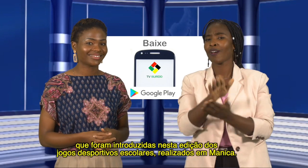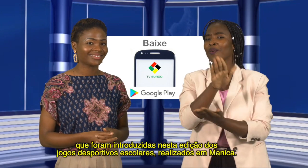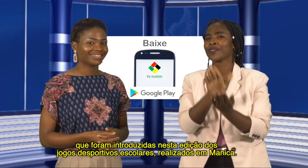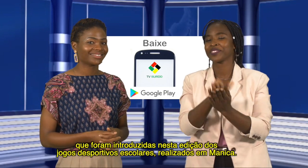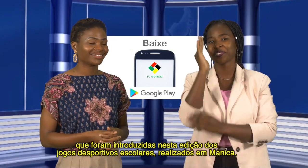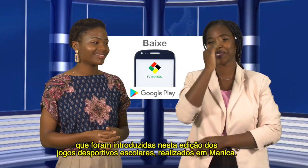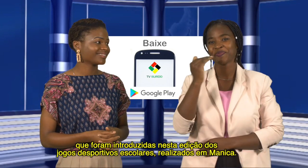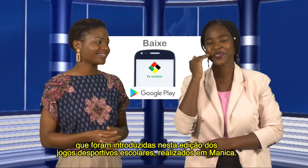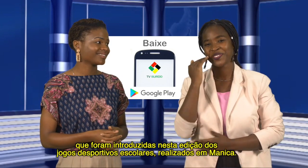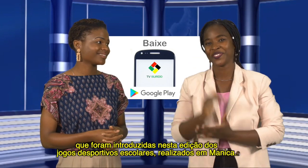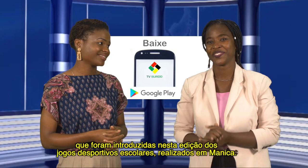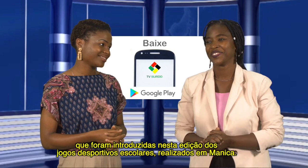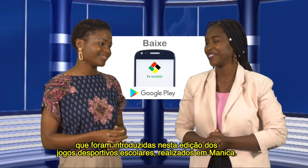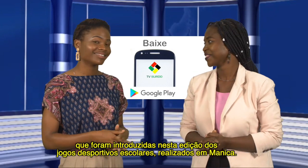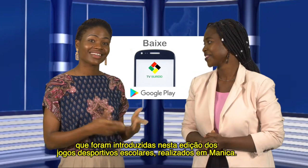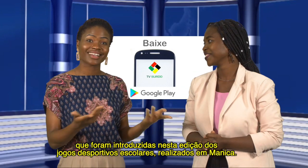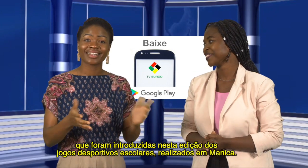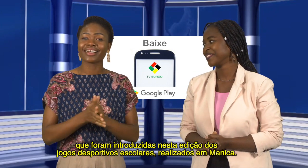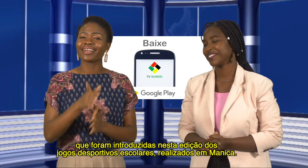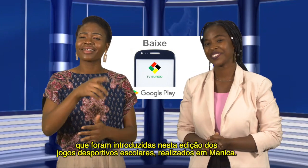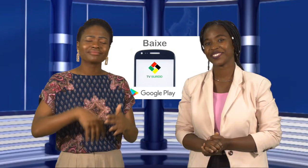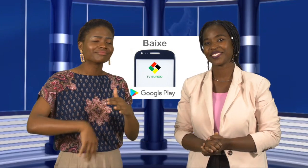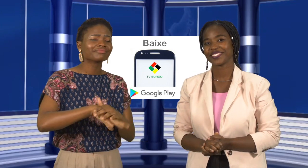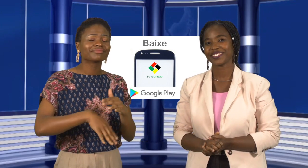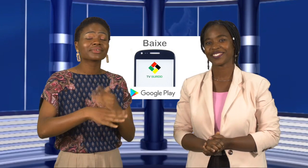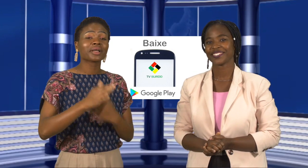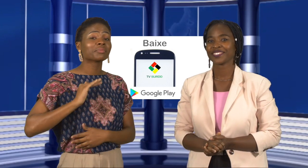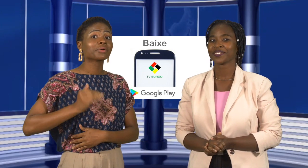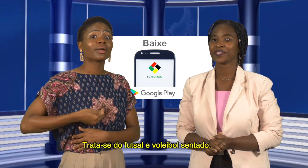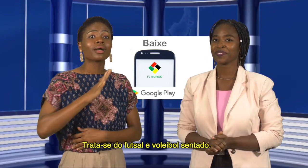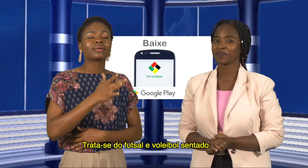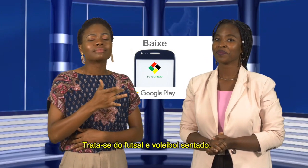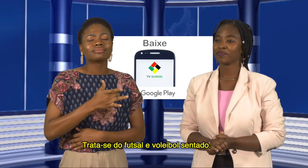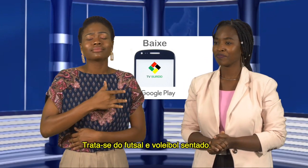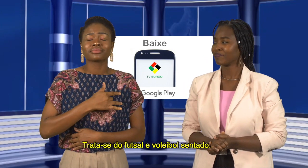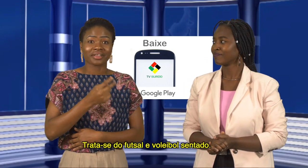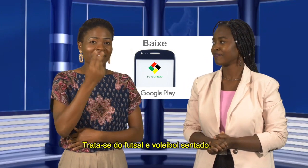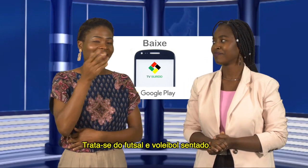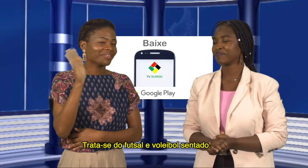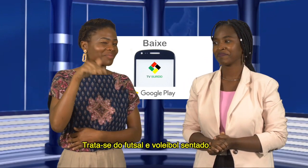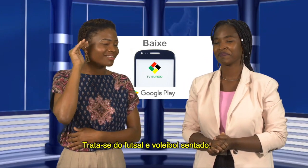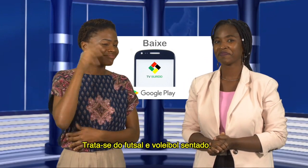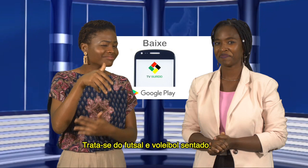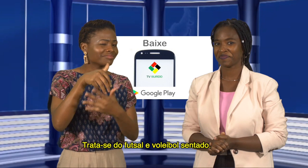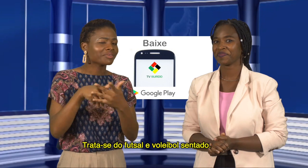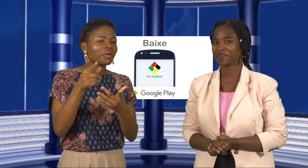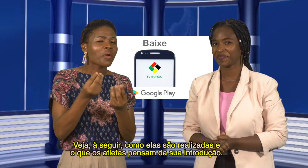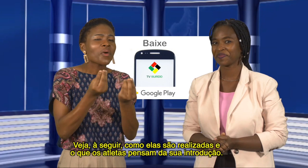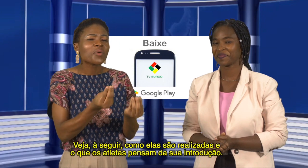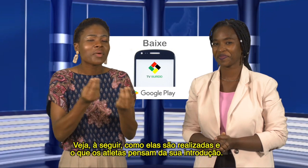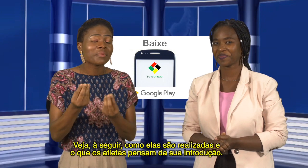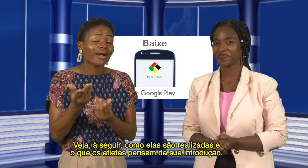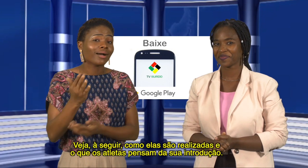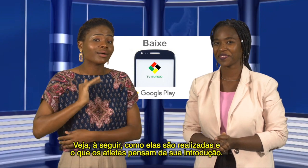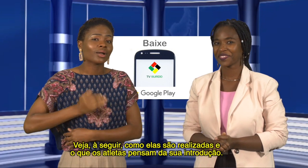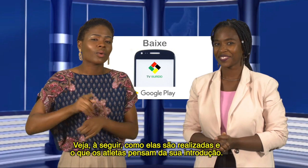nesta edição dos Jogos Desportivos Escolares realizados em Manica. Trata-se do futsal e vôleibol sentado. Veja